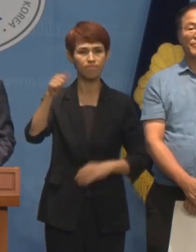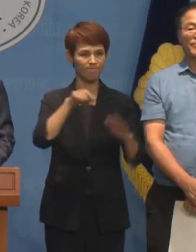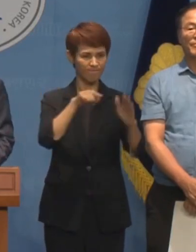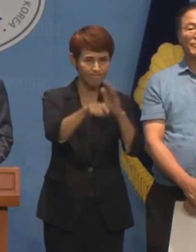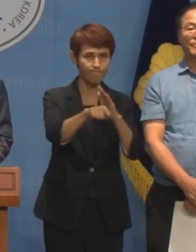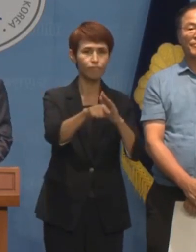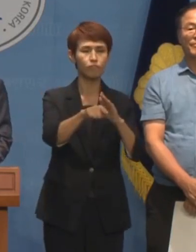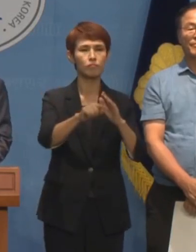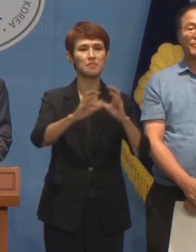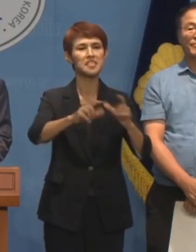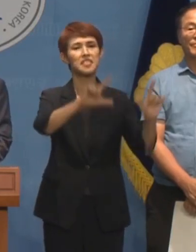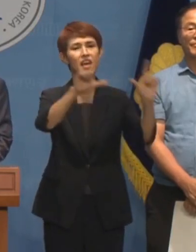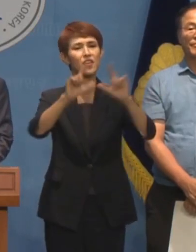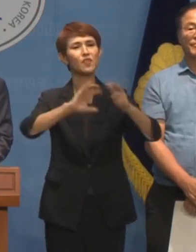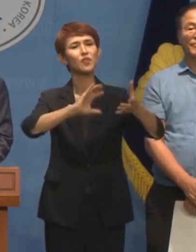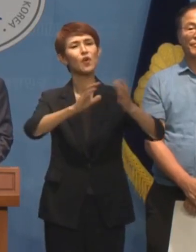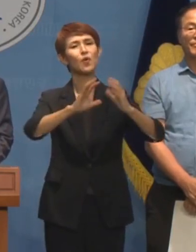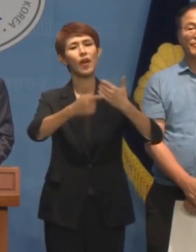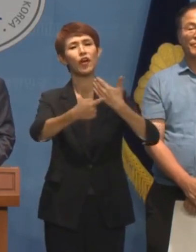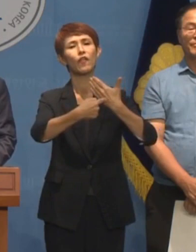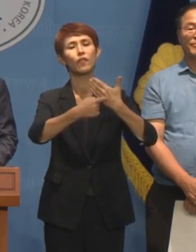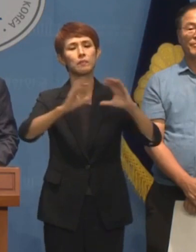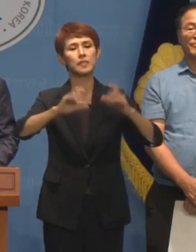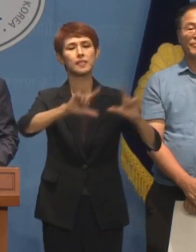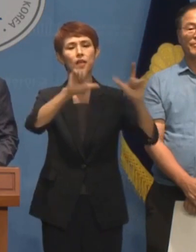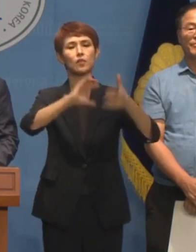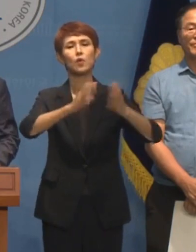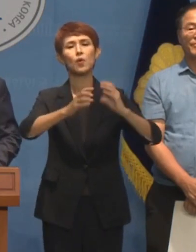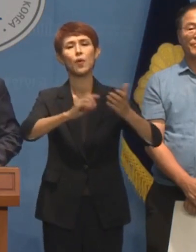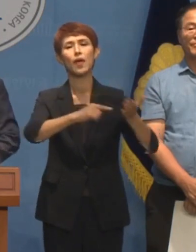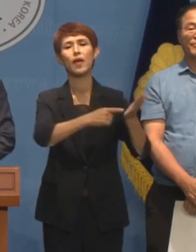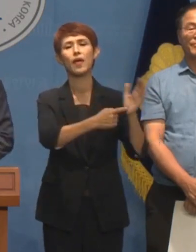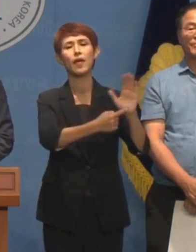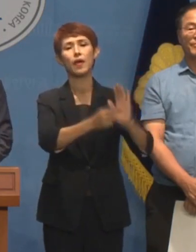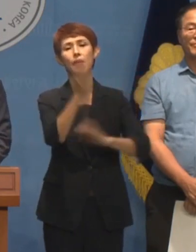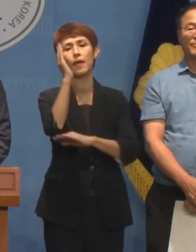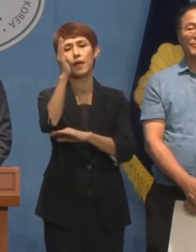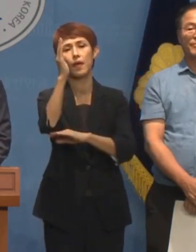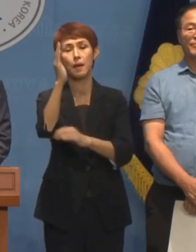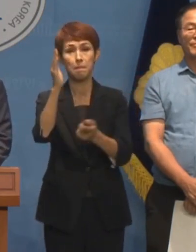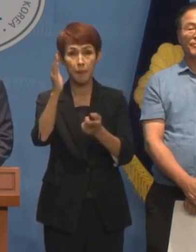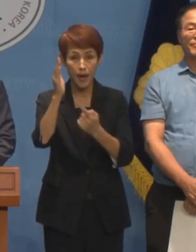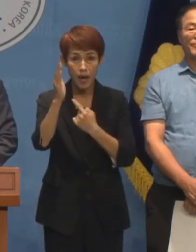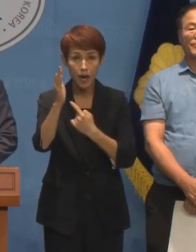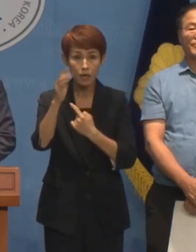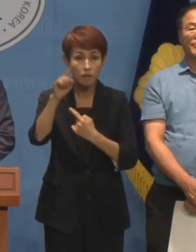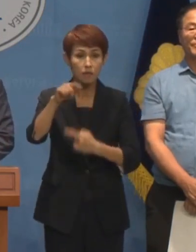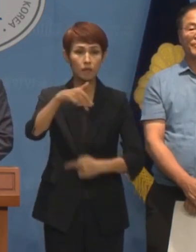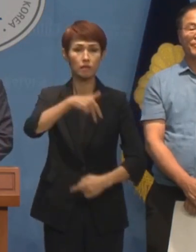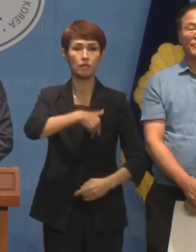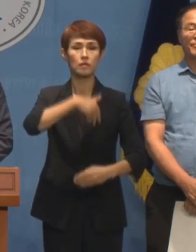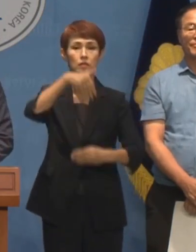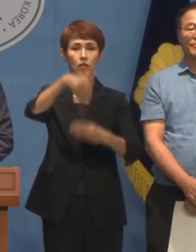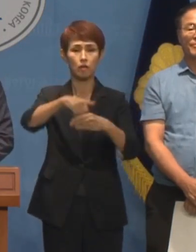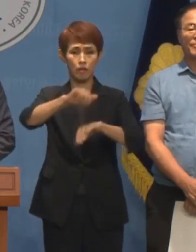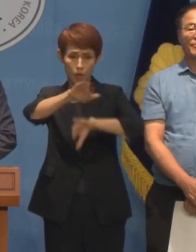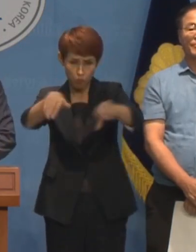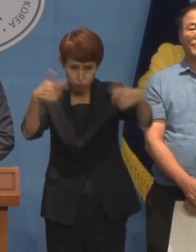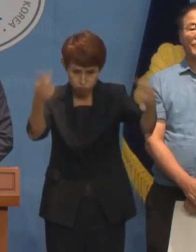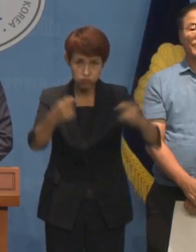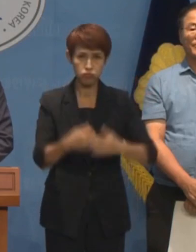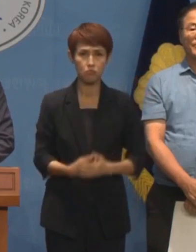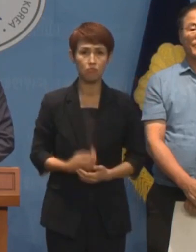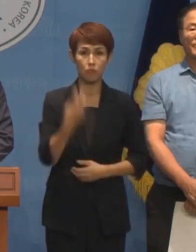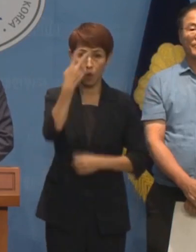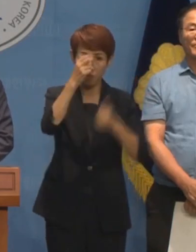민생 토론회를 빙자해서 총선을 개입했는데, 이것은 검찰이 수사하지 않고